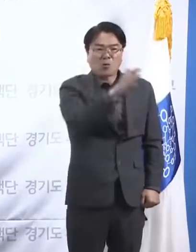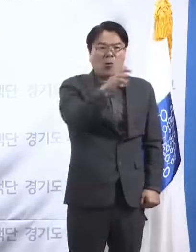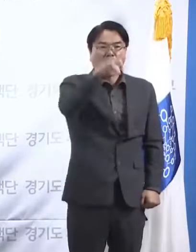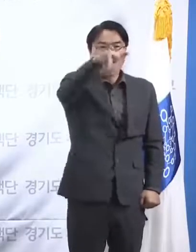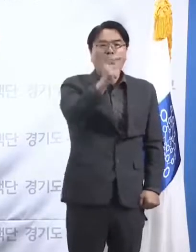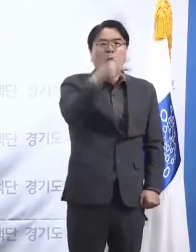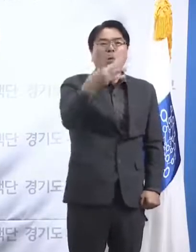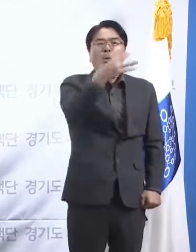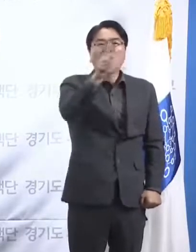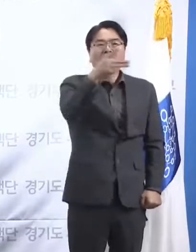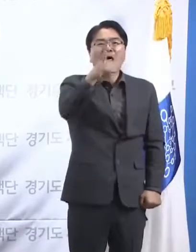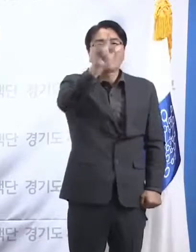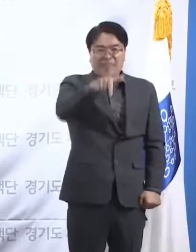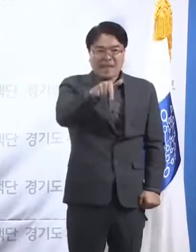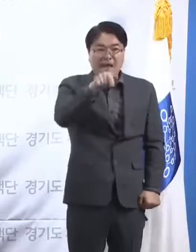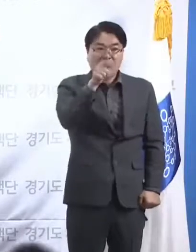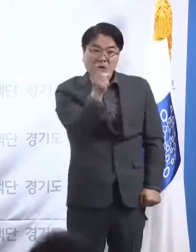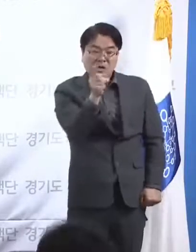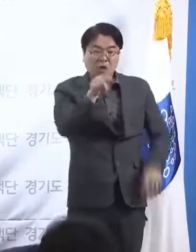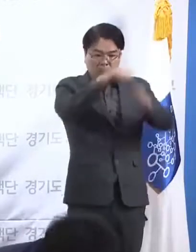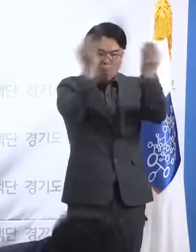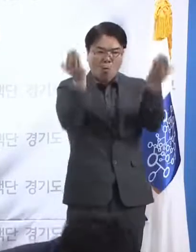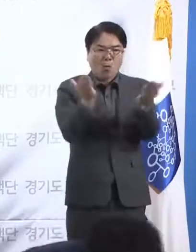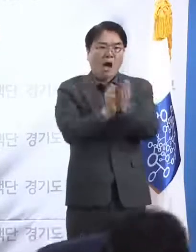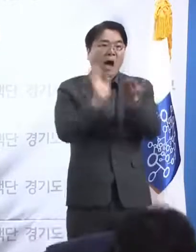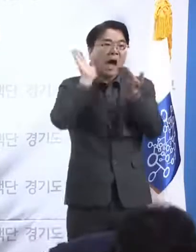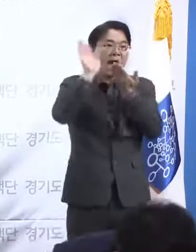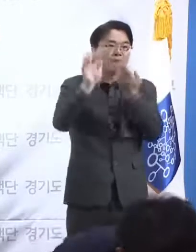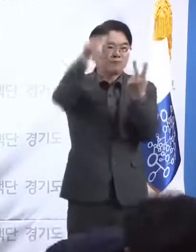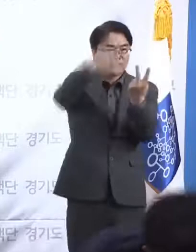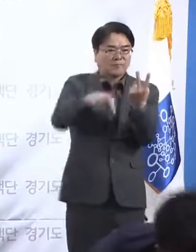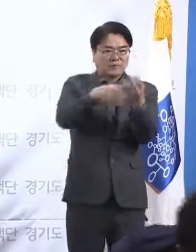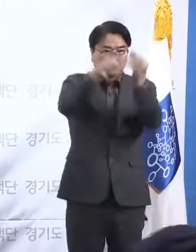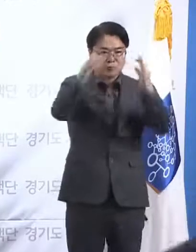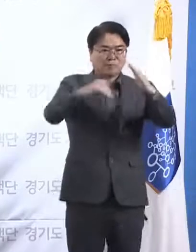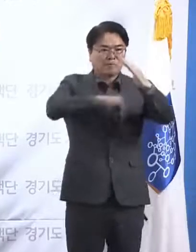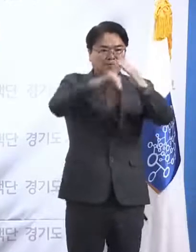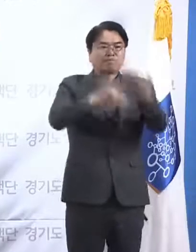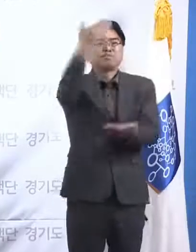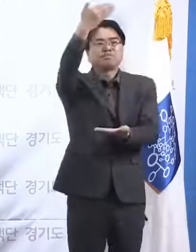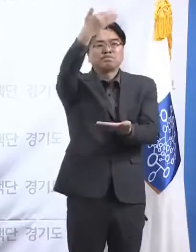대해서 오늘부터 2주간 집합금지를 명합니다.